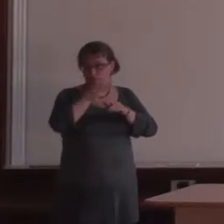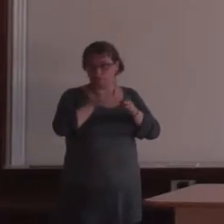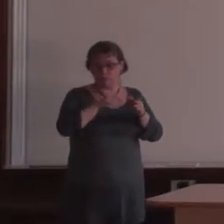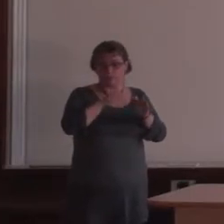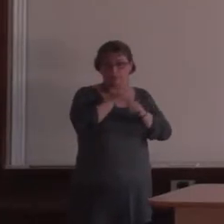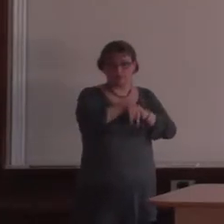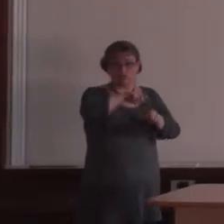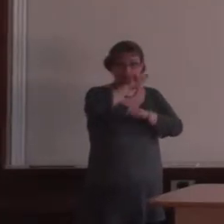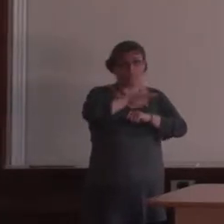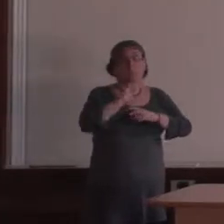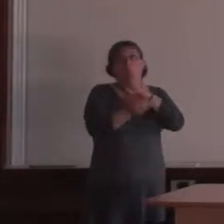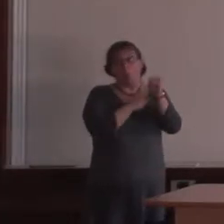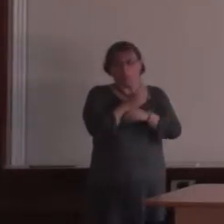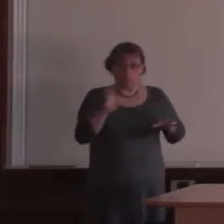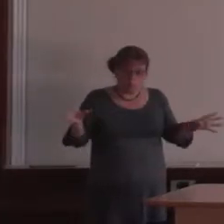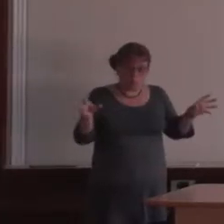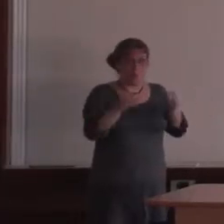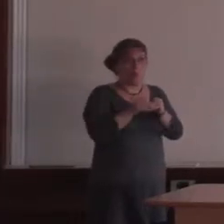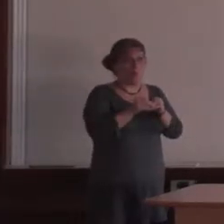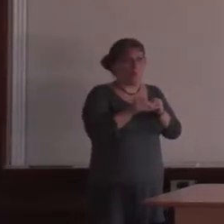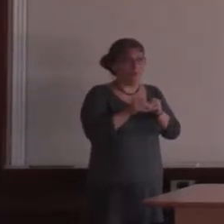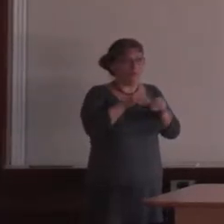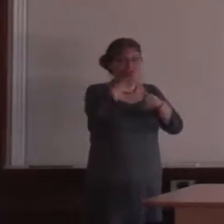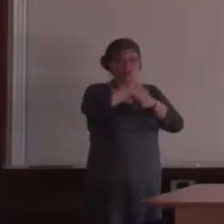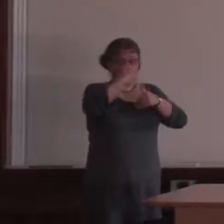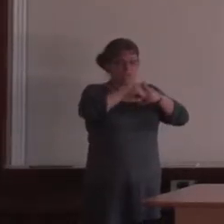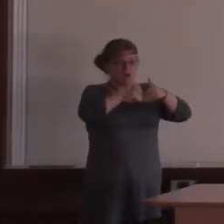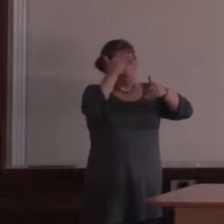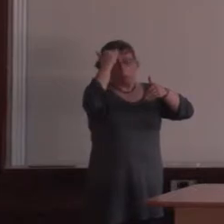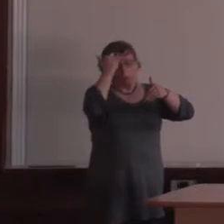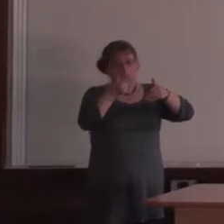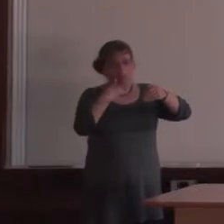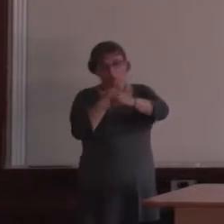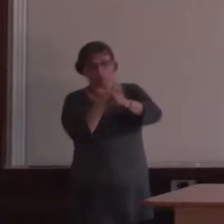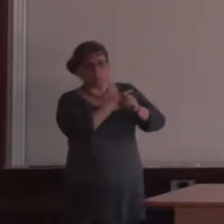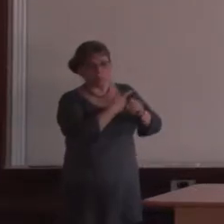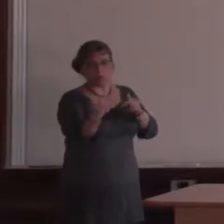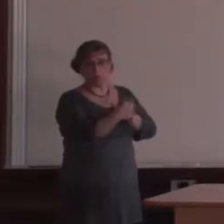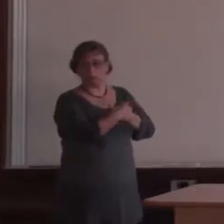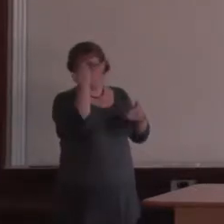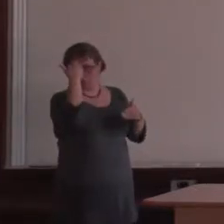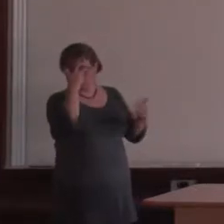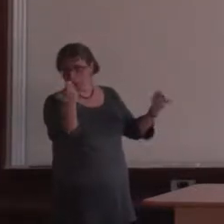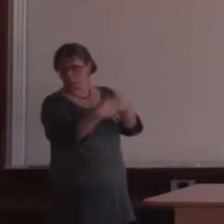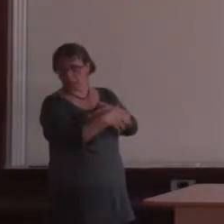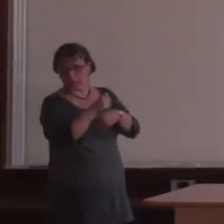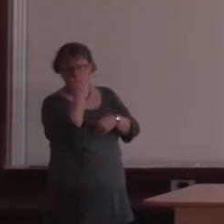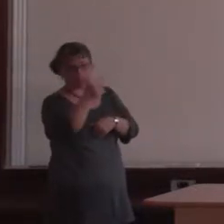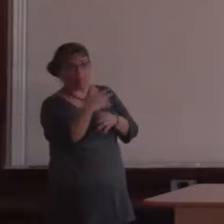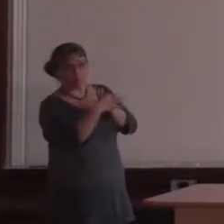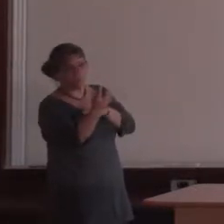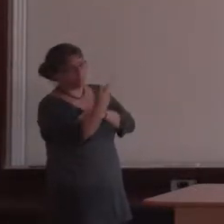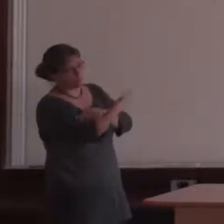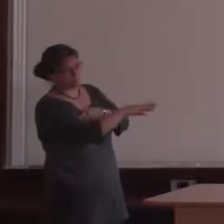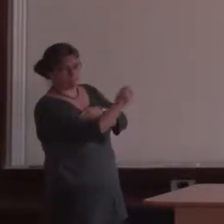peut les regrouper, on peut mettre les deux sections dans le même fichier. Les deux outils se connaissent, donc ils savent aller chercher leurs options dans